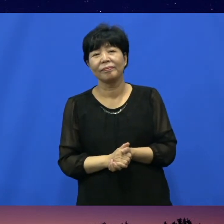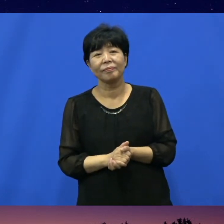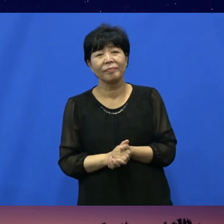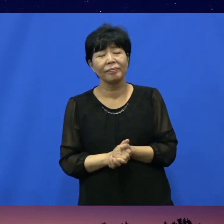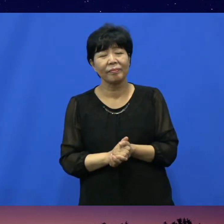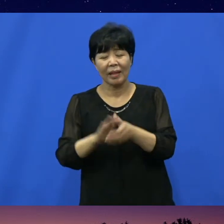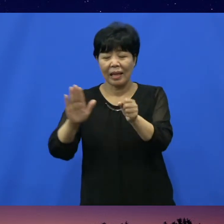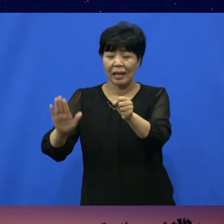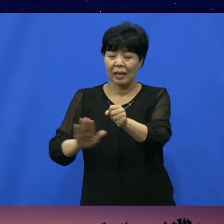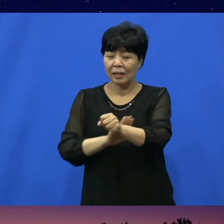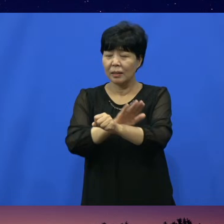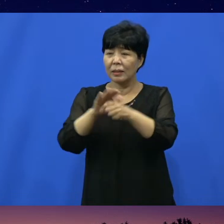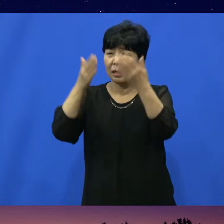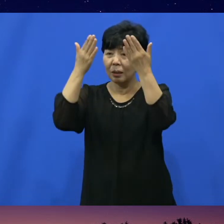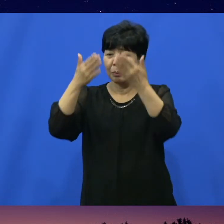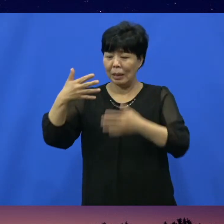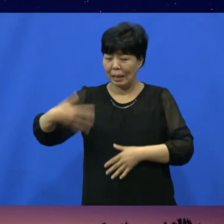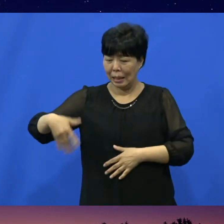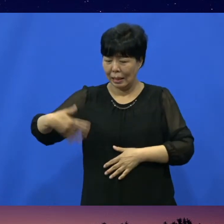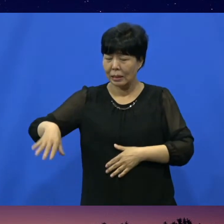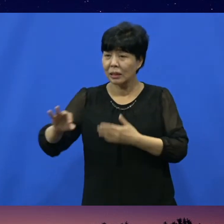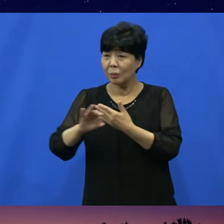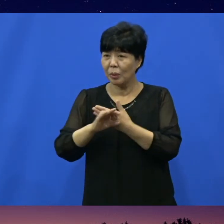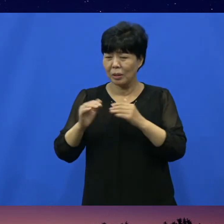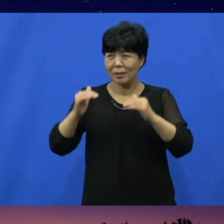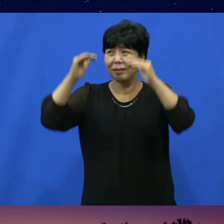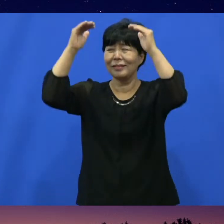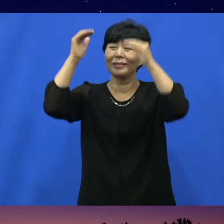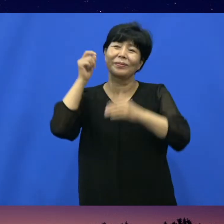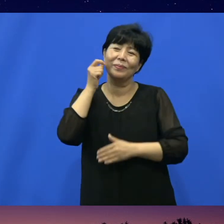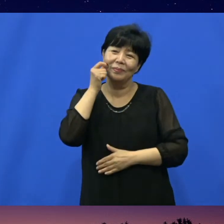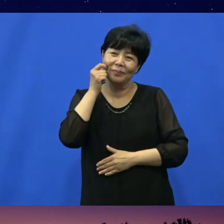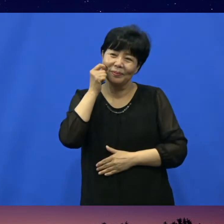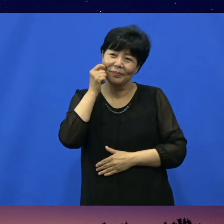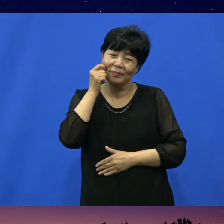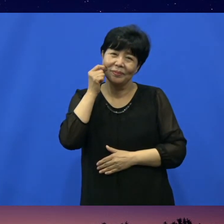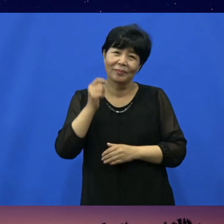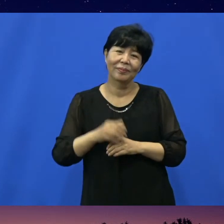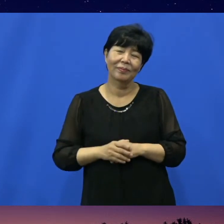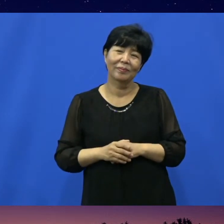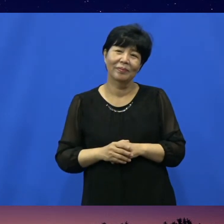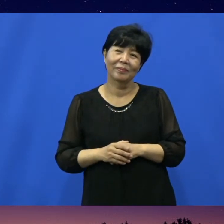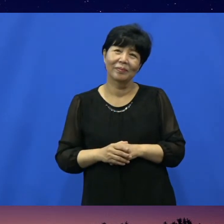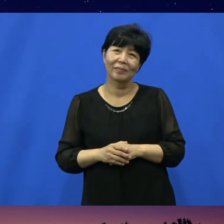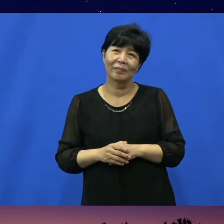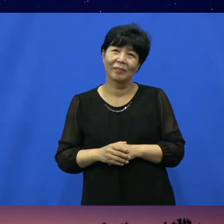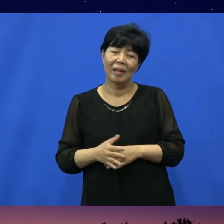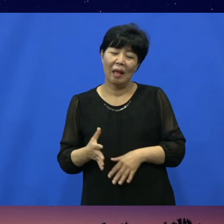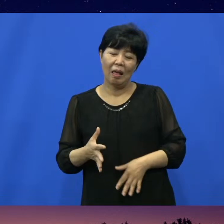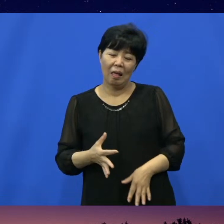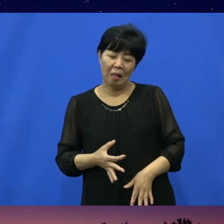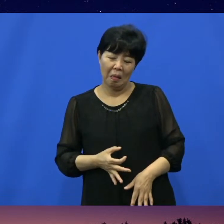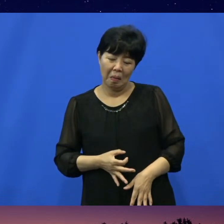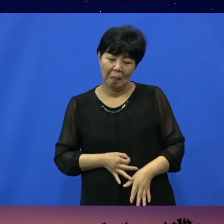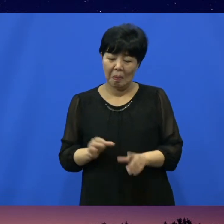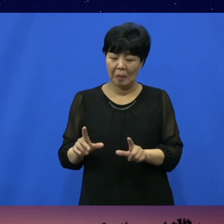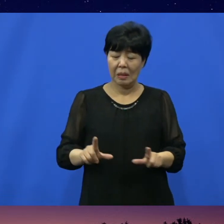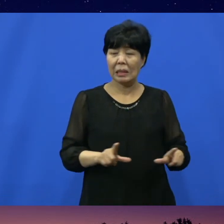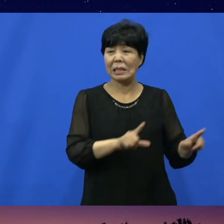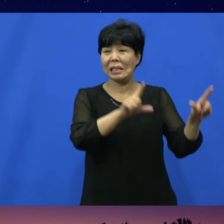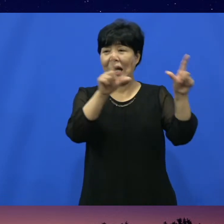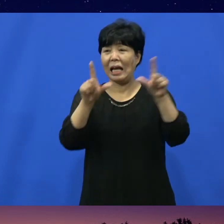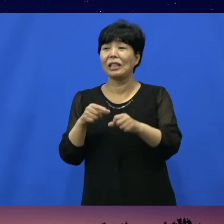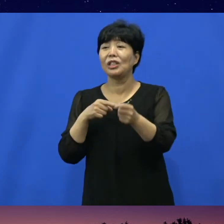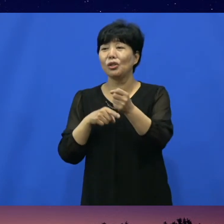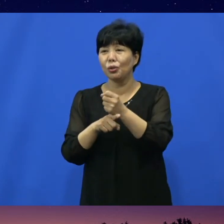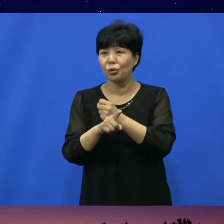여러분, 그 사랑을 받지 않으면 우리가 자라가지 않아요, 여러분. 왜 여러분 그렇게 온전한 삶을 살아요? 사랑을 받지 않으니까.